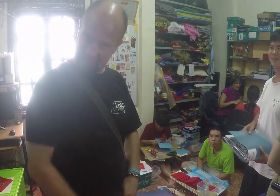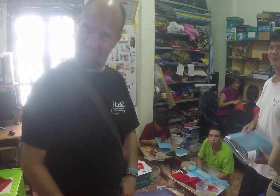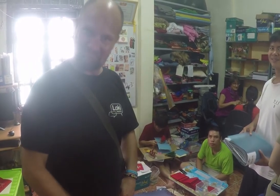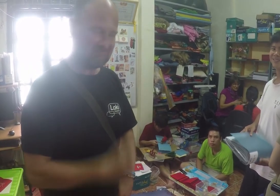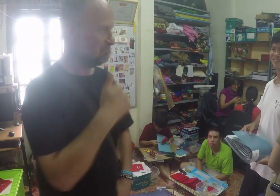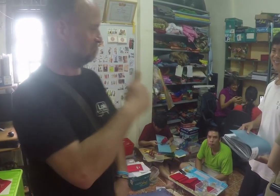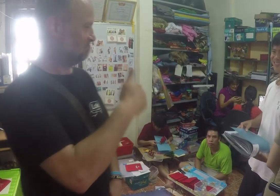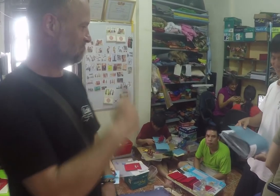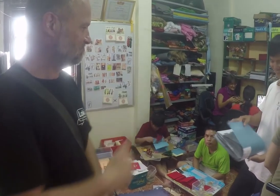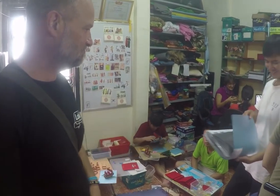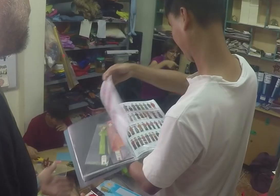Hut ab!